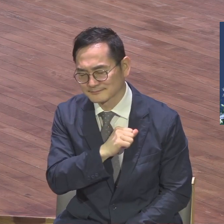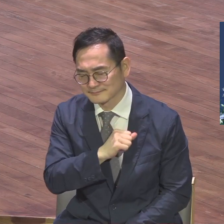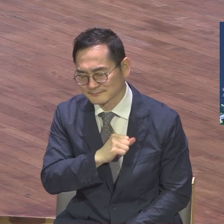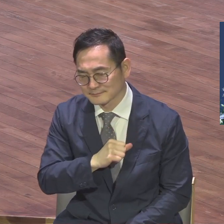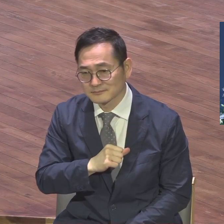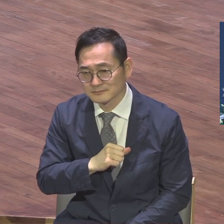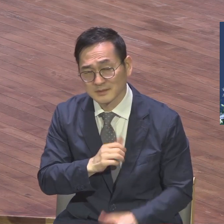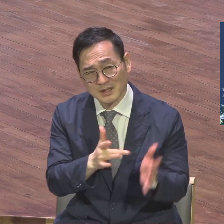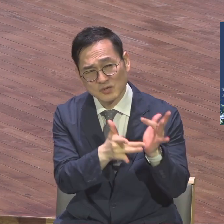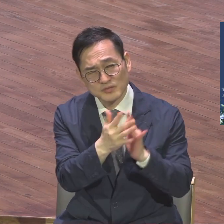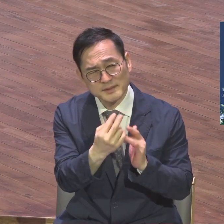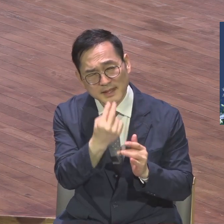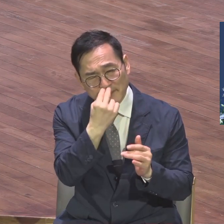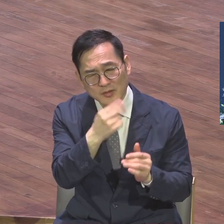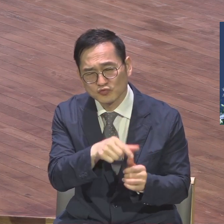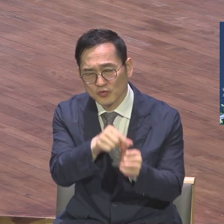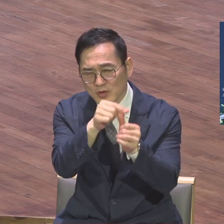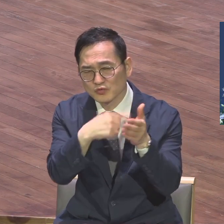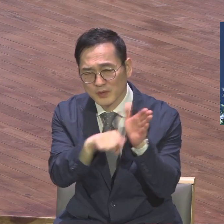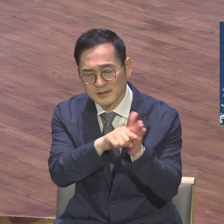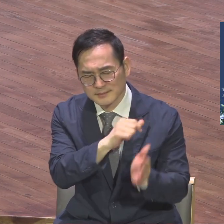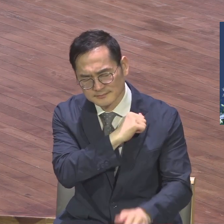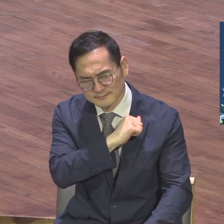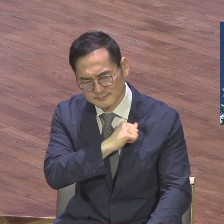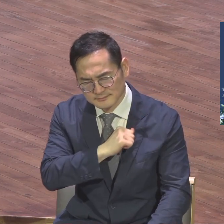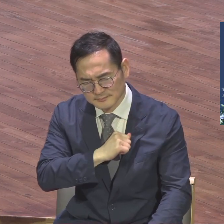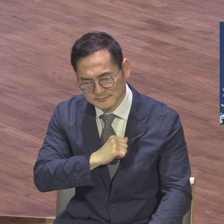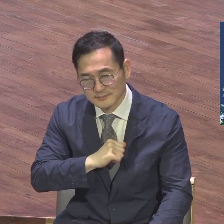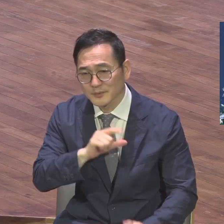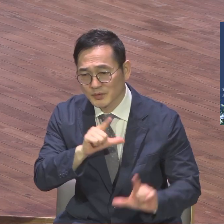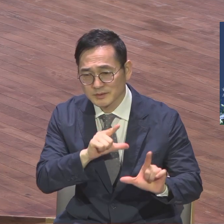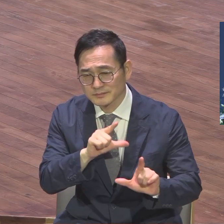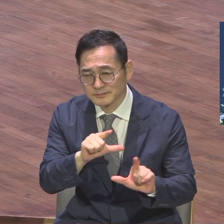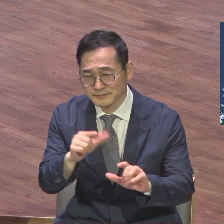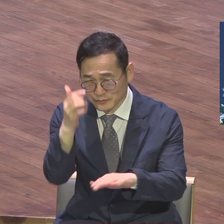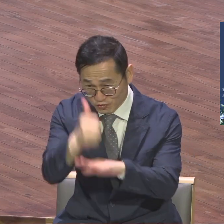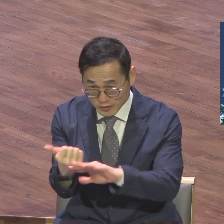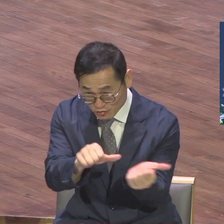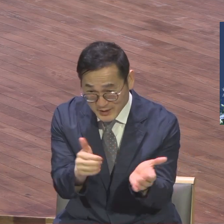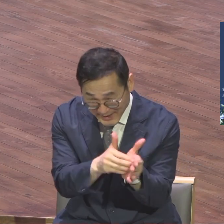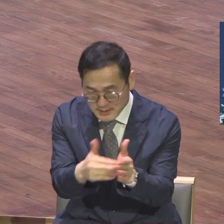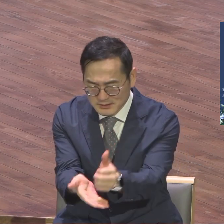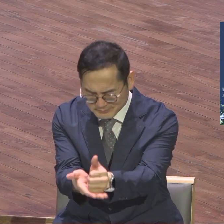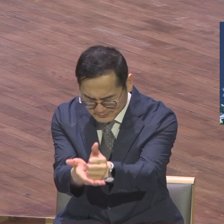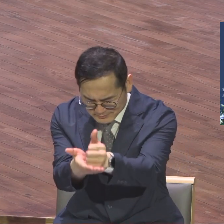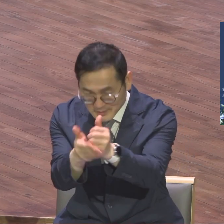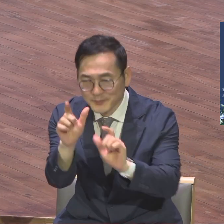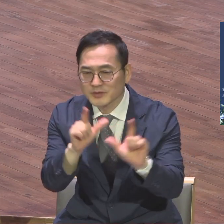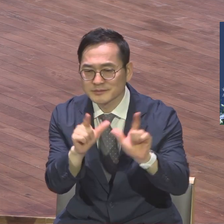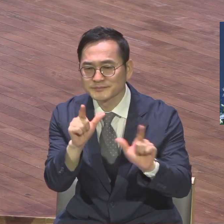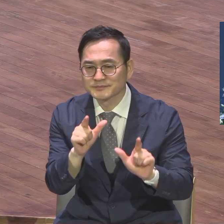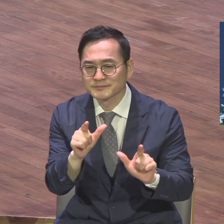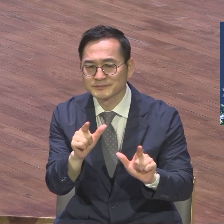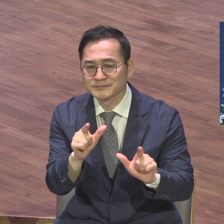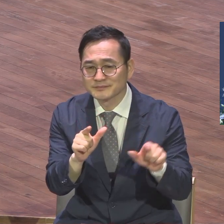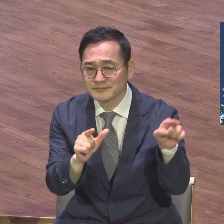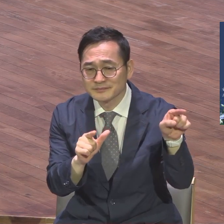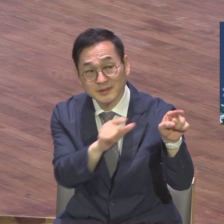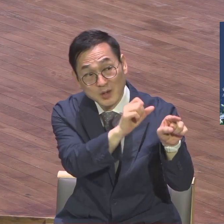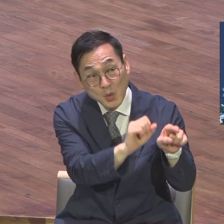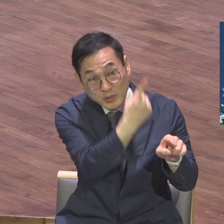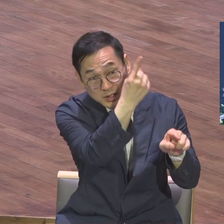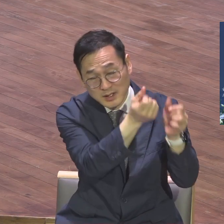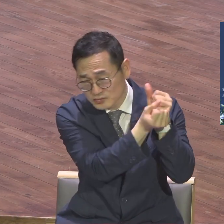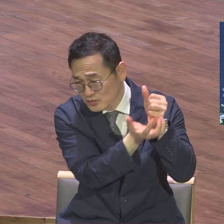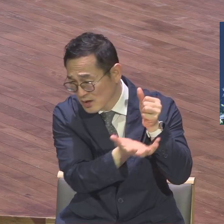예수님이 보여주신 생명 살리는 섬김의 자세가 있기 때문에 이 스타트만 2025가